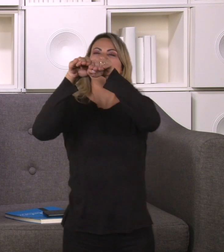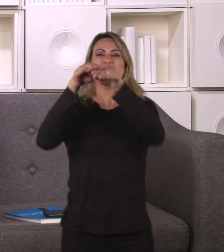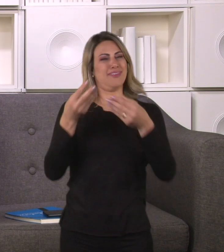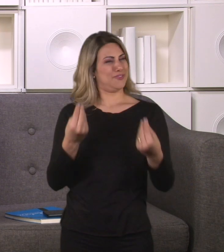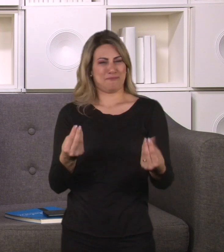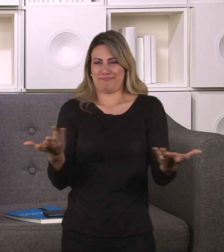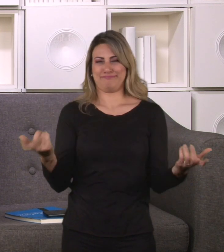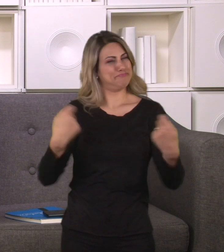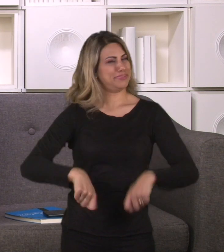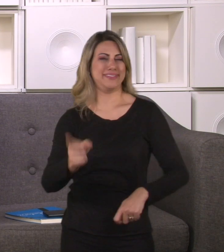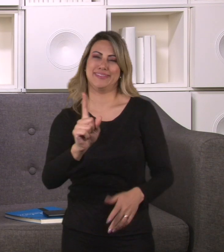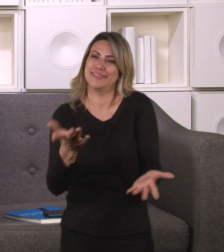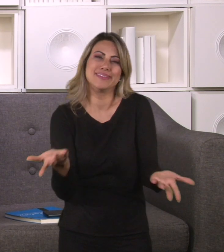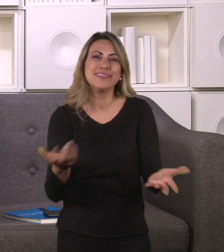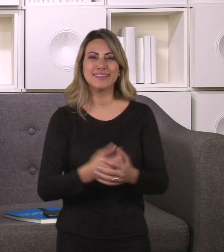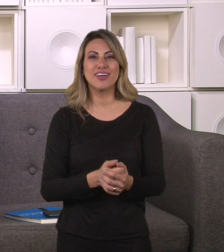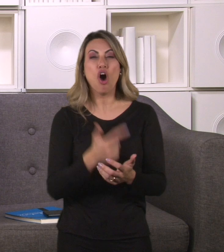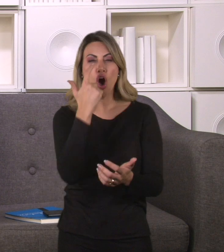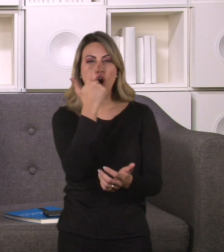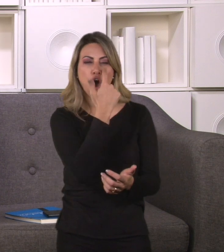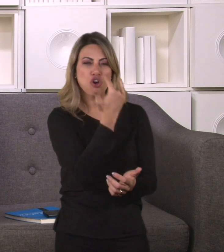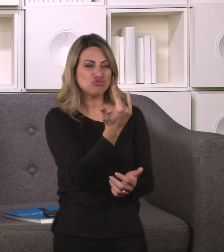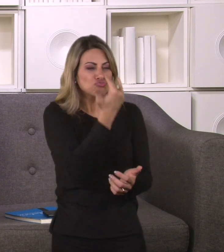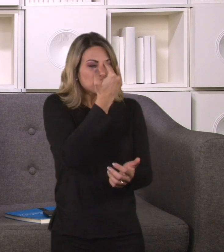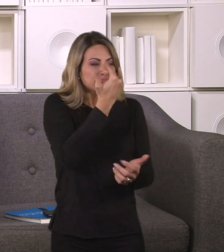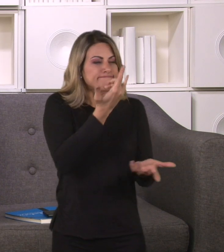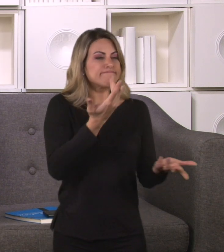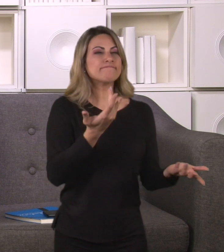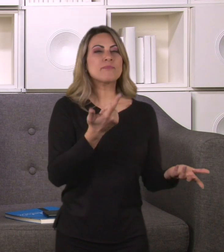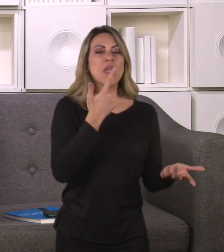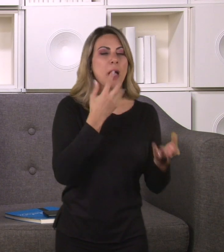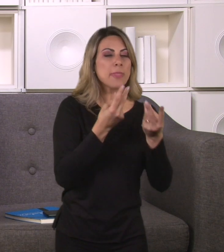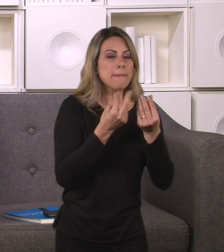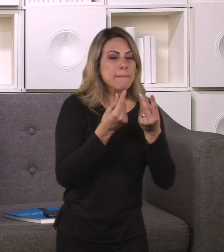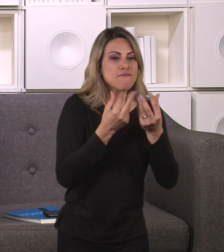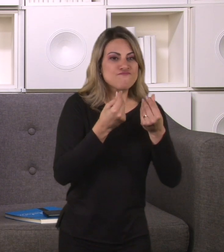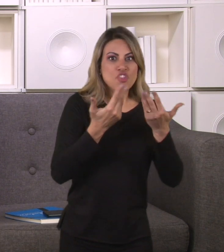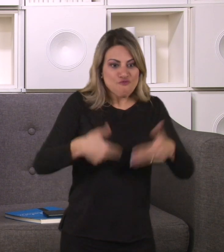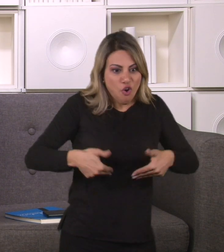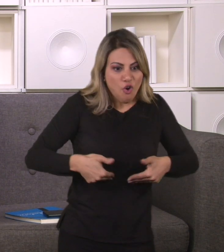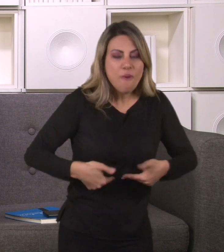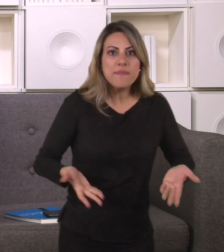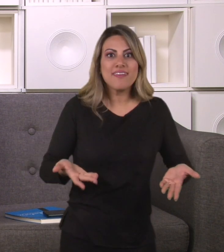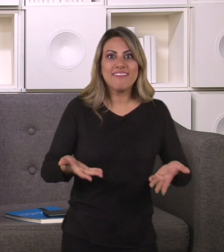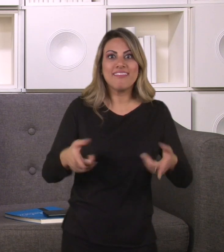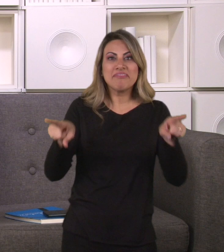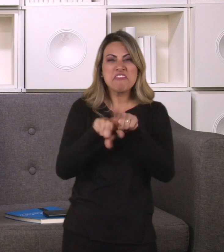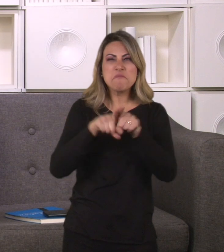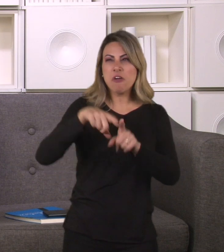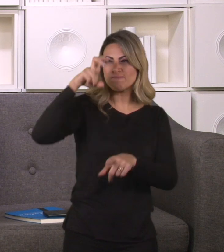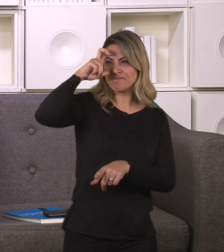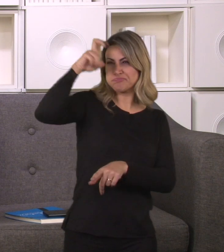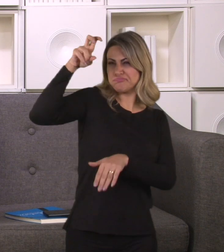olhos. Agradável ao paladar, a concupiscência da carne. Boa para dar entendimento e